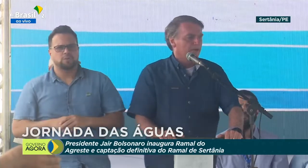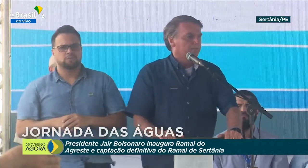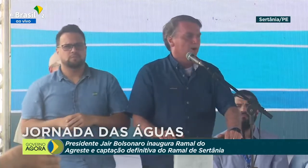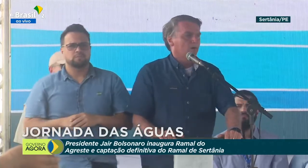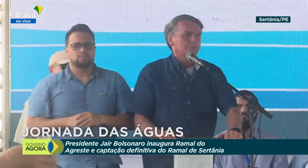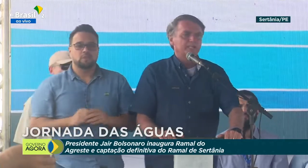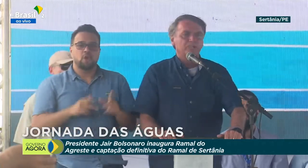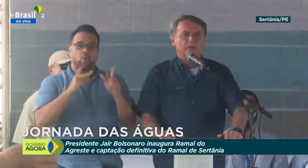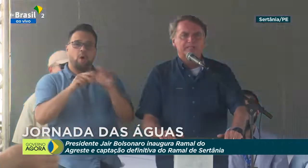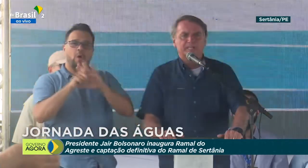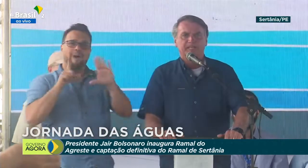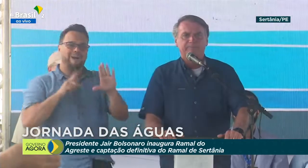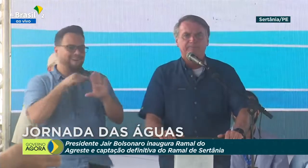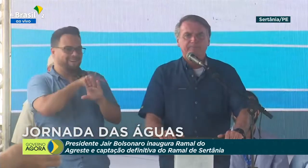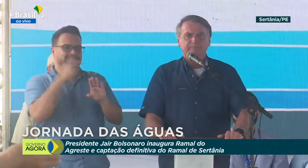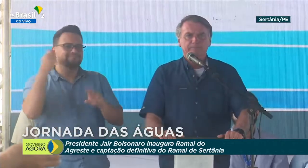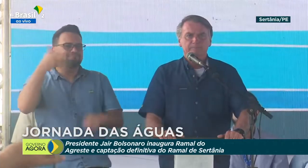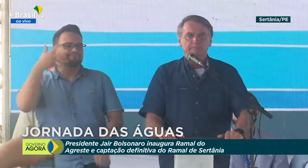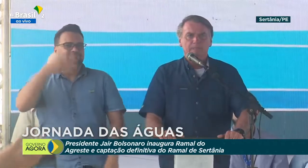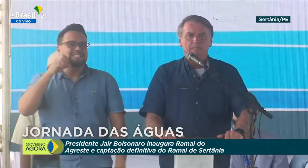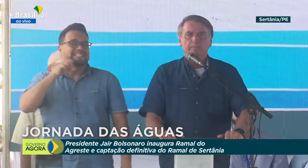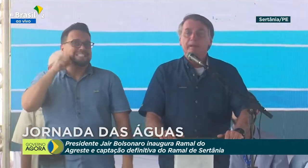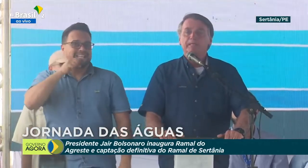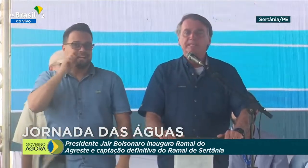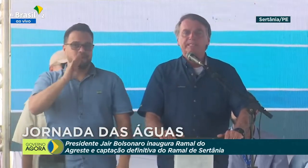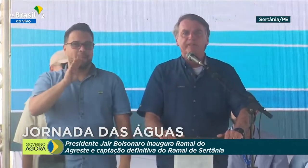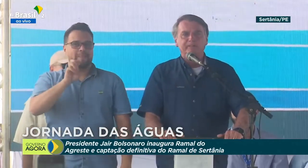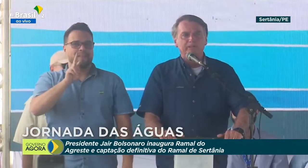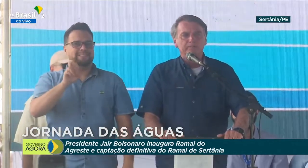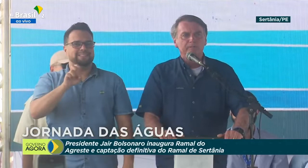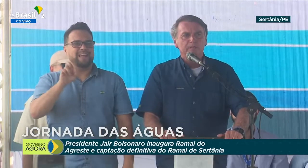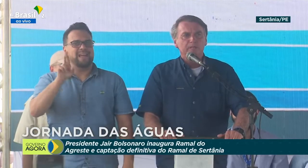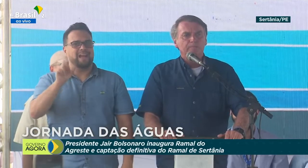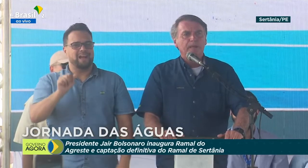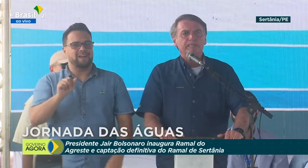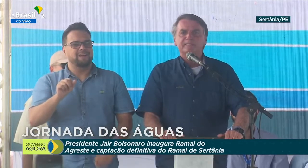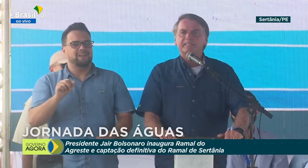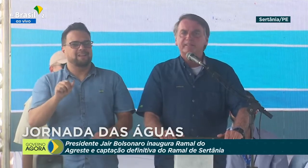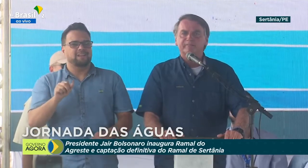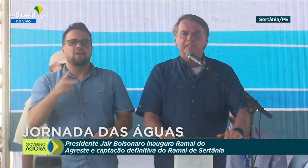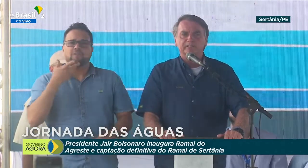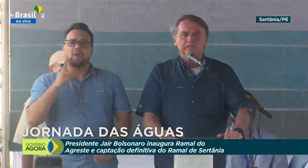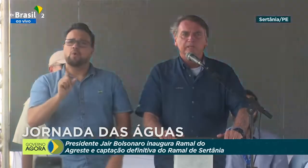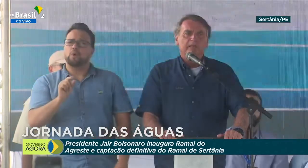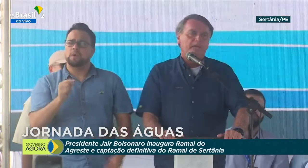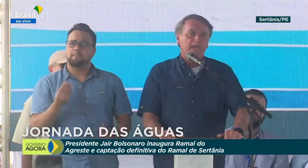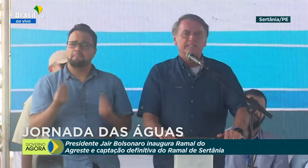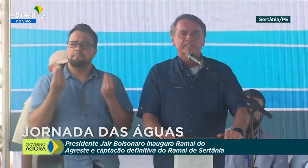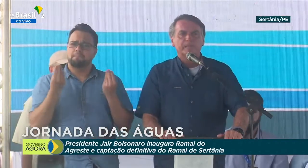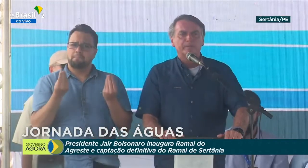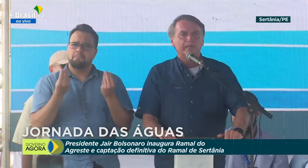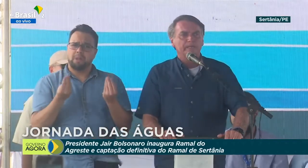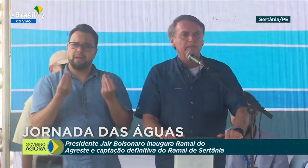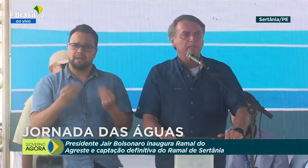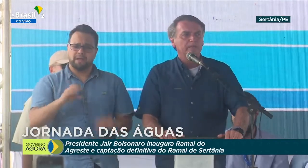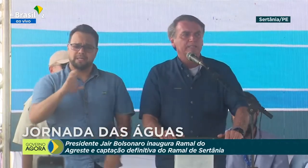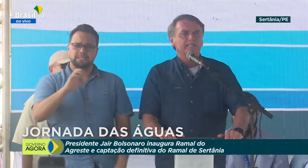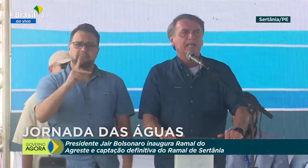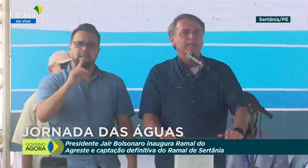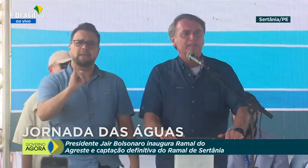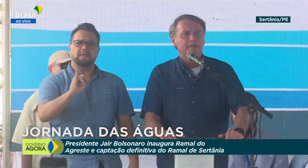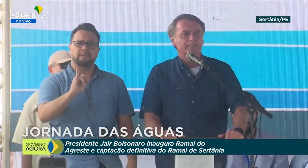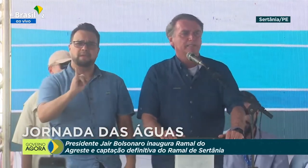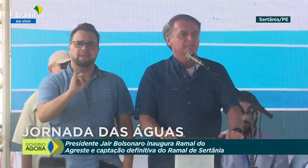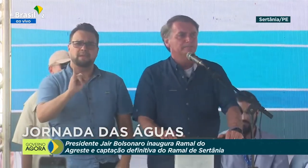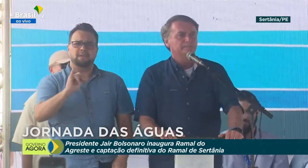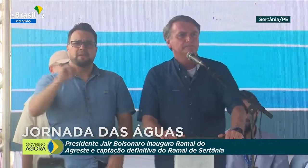disse agora há pouco o senador Bezerra, para que serviu, para que está servindo esta CPI